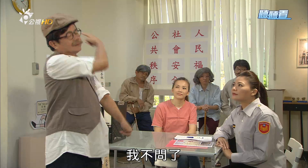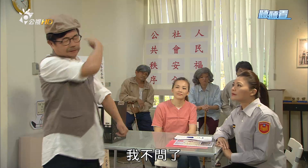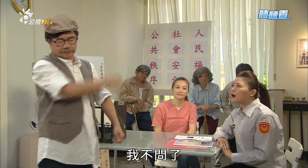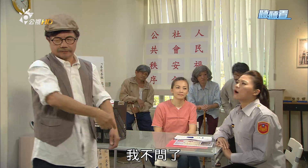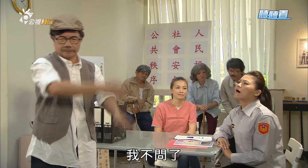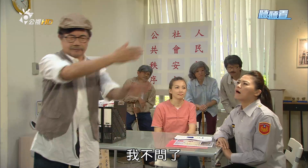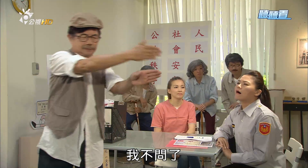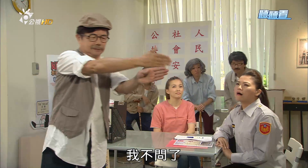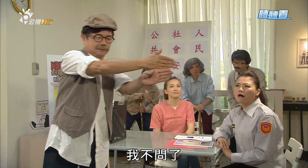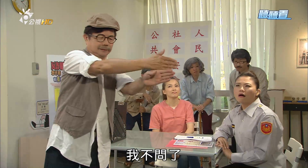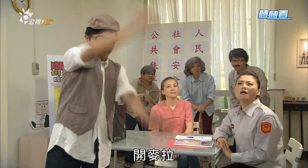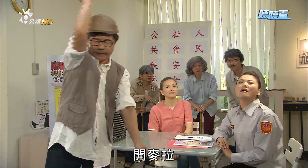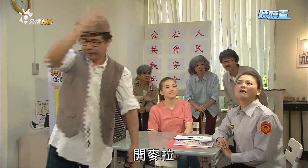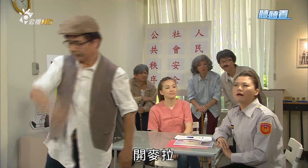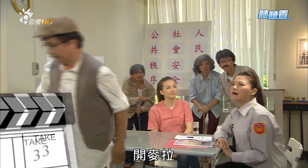问了啊。 哦。 开门。